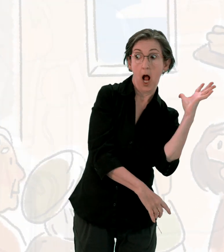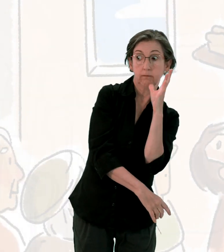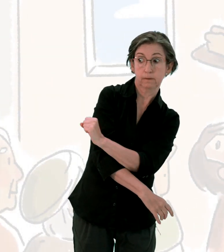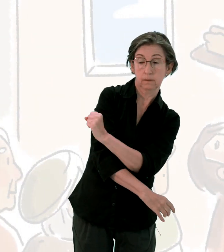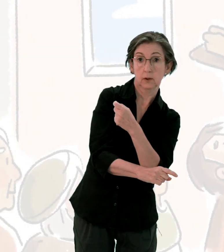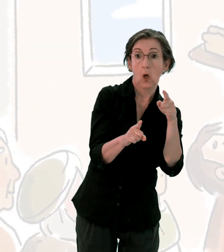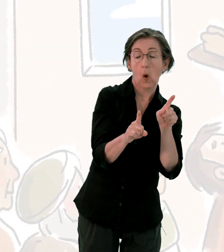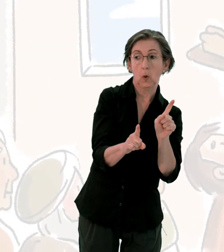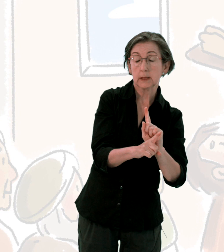Beaucoup de monde se rassemble